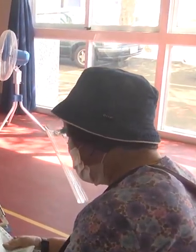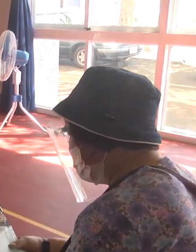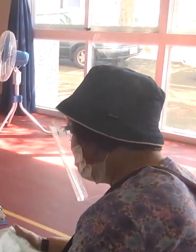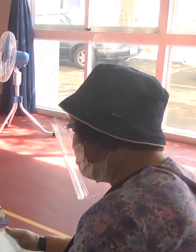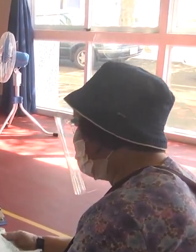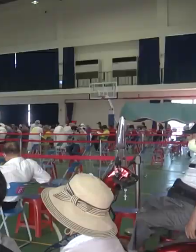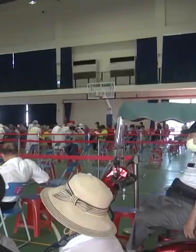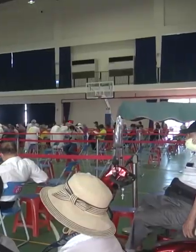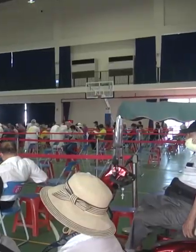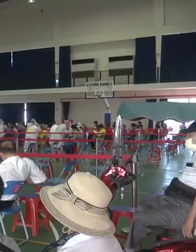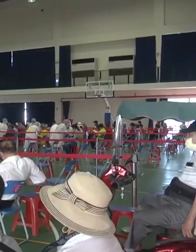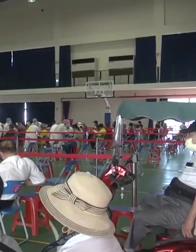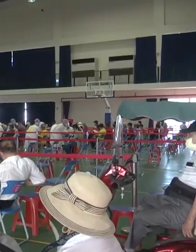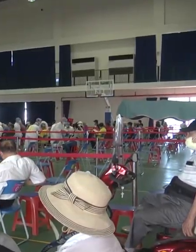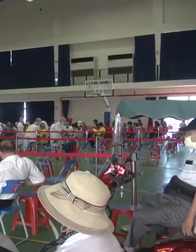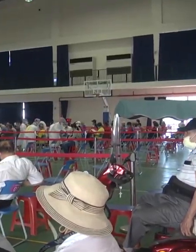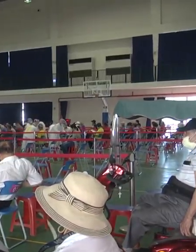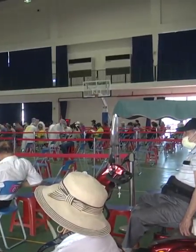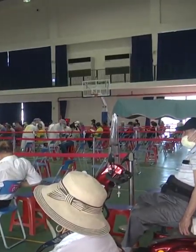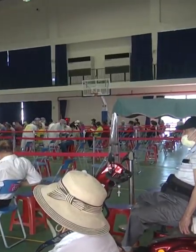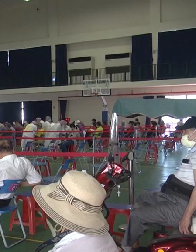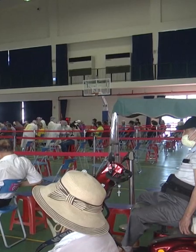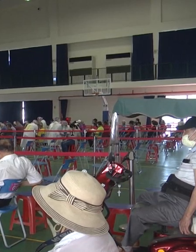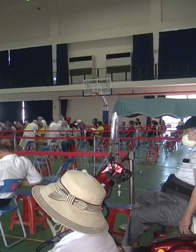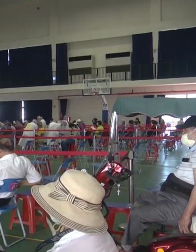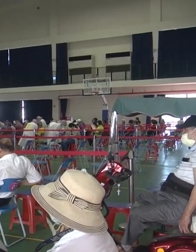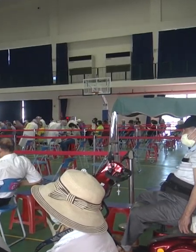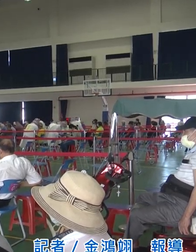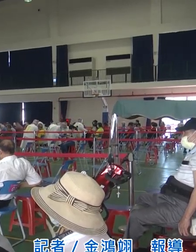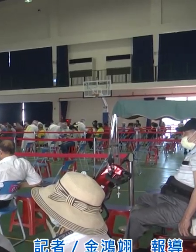之外，也会请专员协助上网登记接种，也